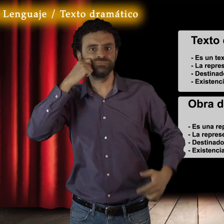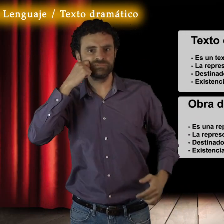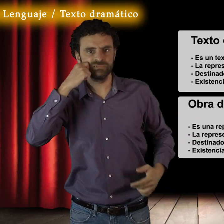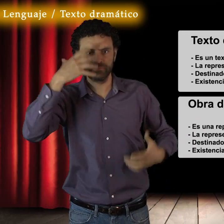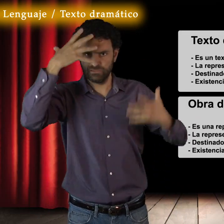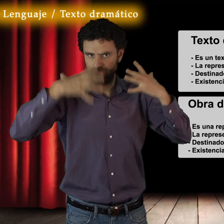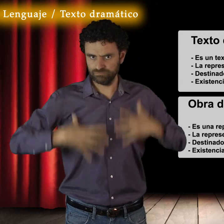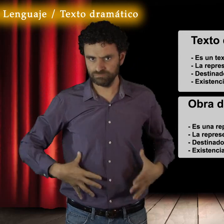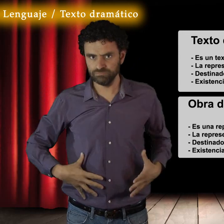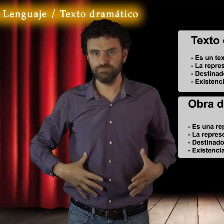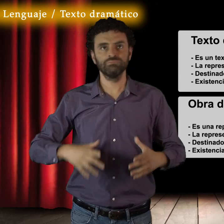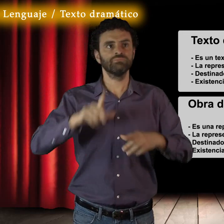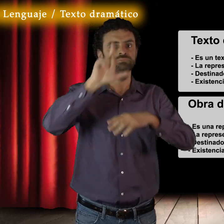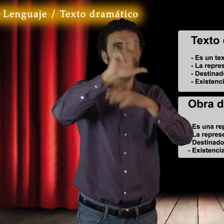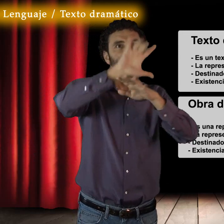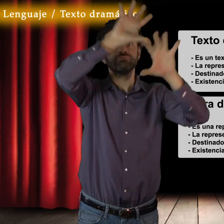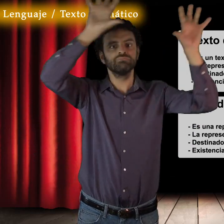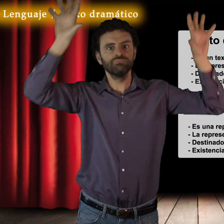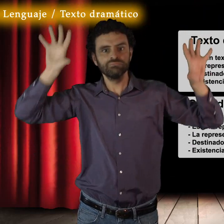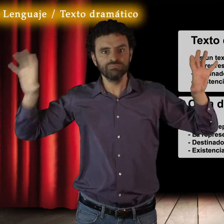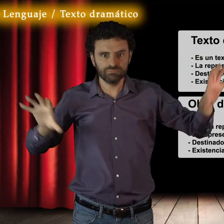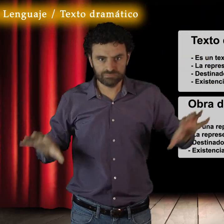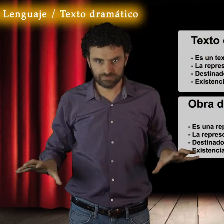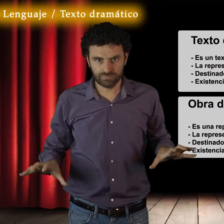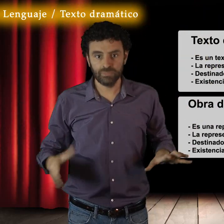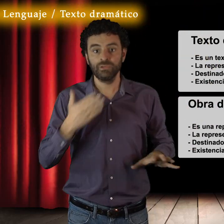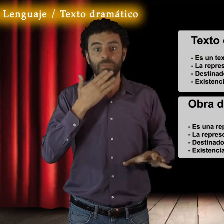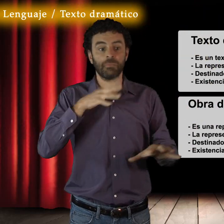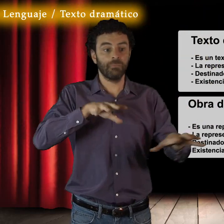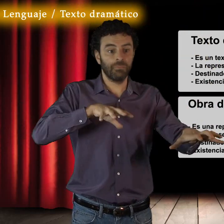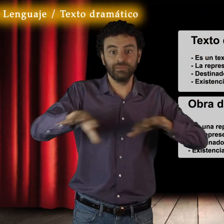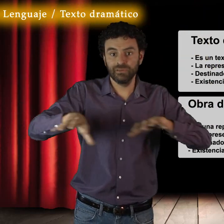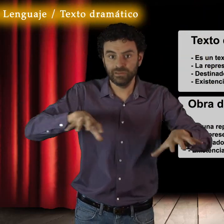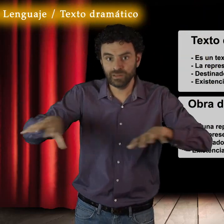dramático diferencias entre el texto dramático y la obra